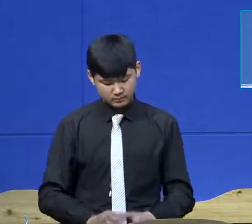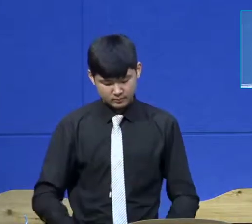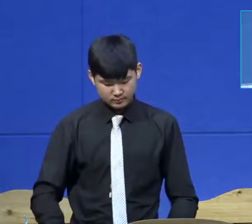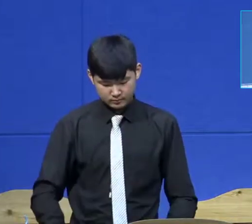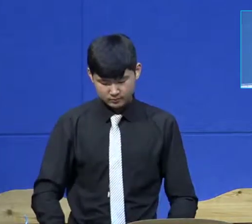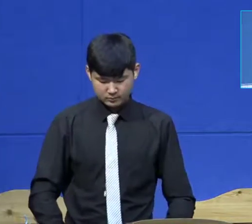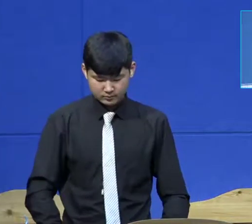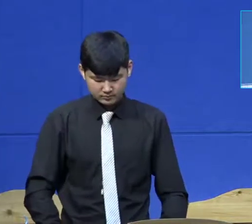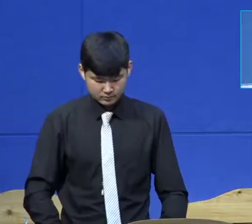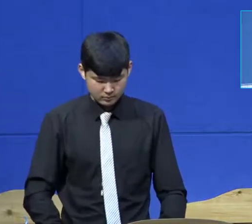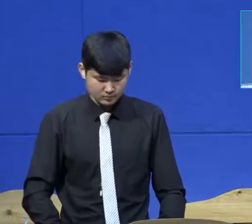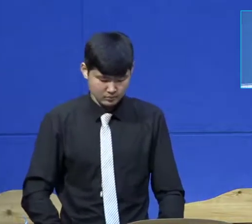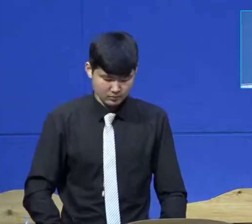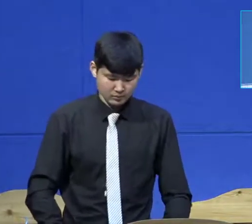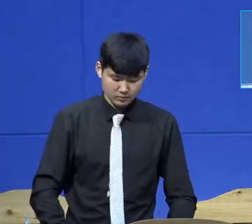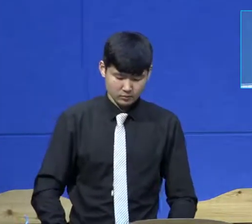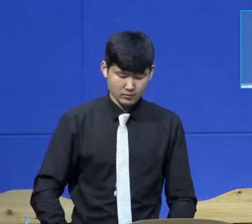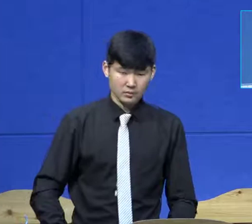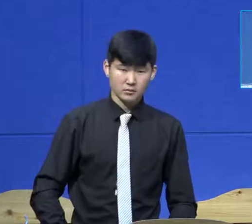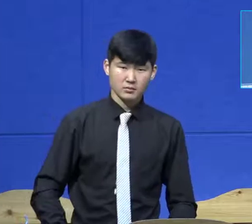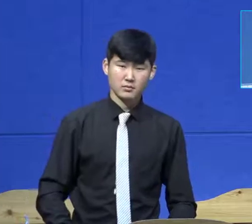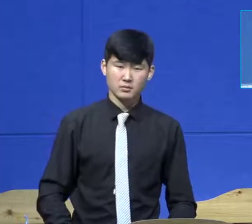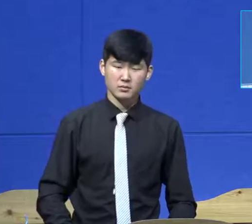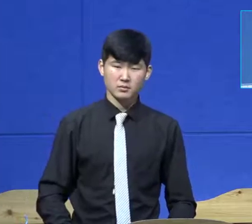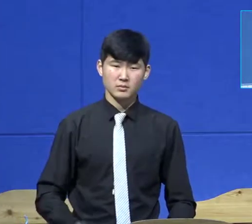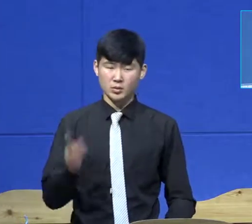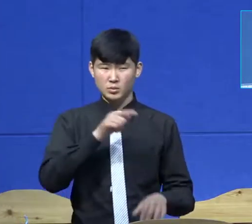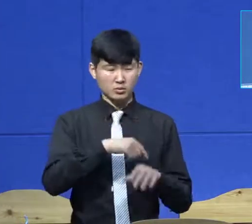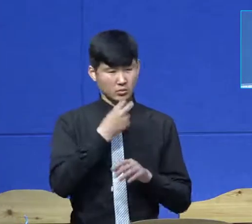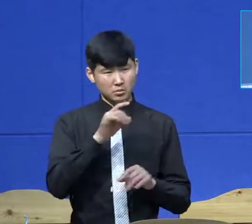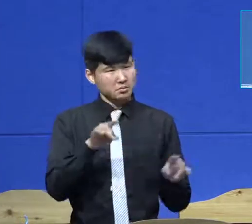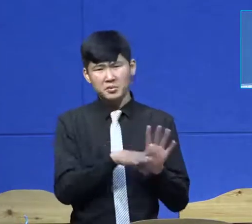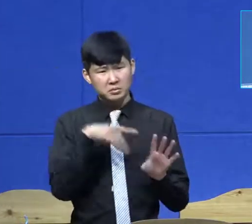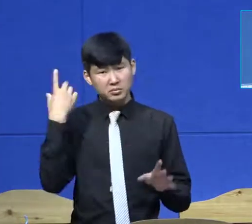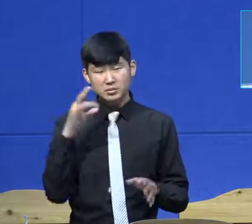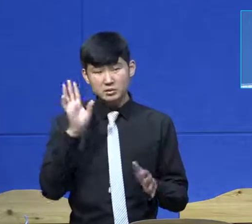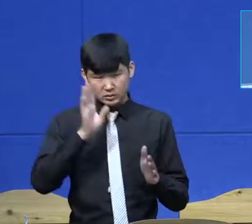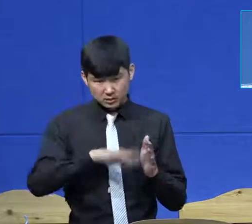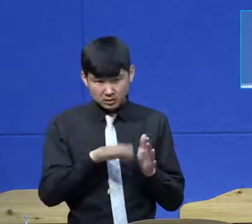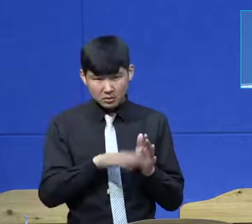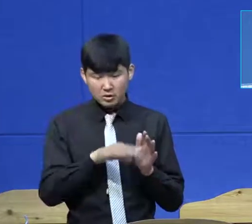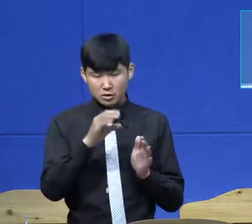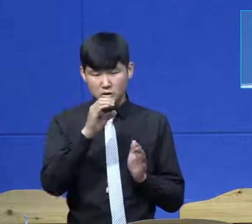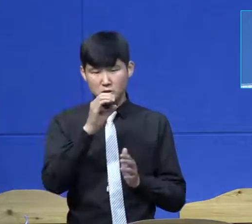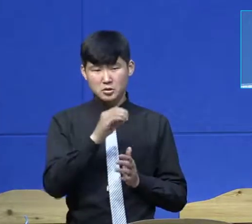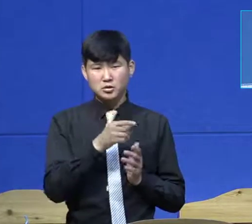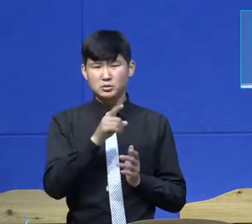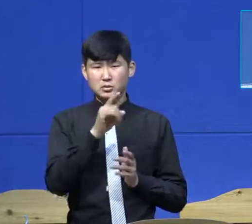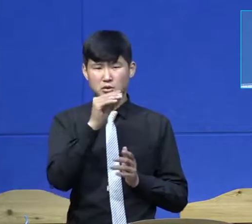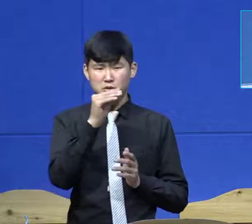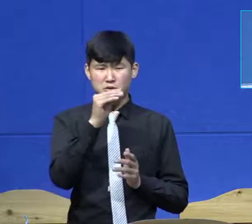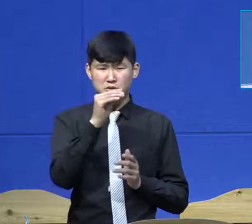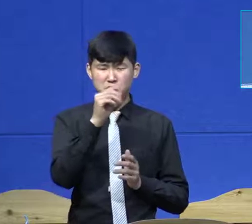Энэ исто муухай хараалын үг юм байна да гэж бодсон тухай үед. Гэтэ дараа нь сонссон чинь Jesus Christ. Энэ яах лэрэ хараалын үг болдгийг